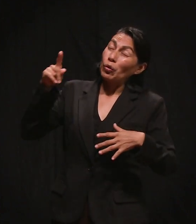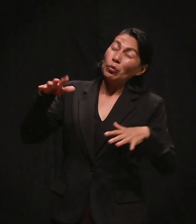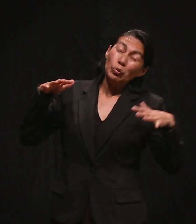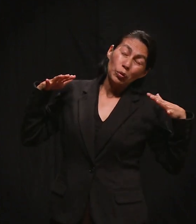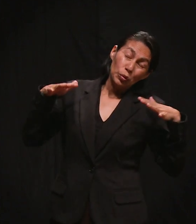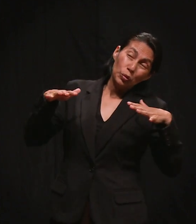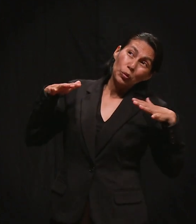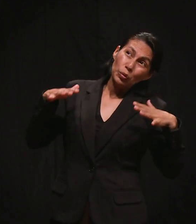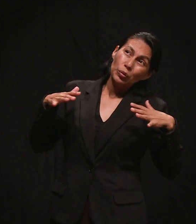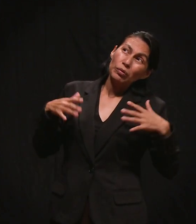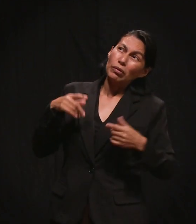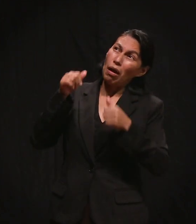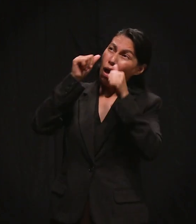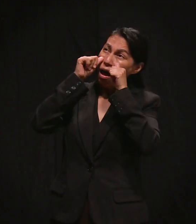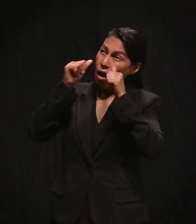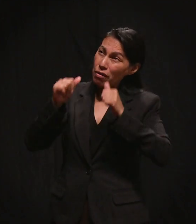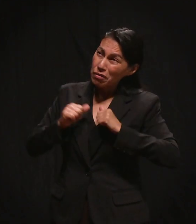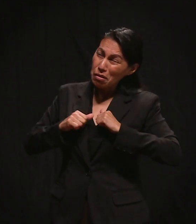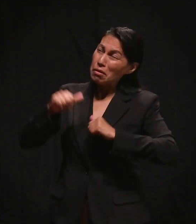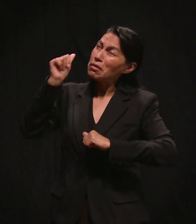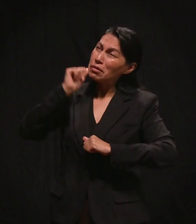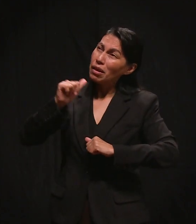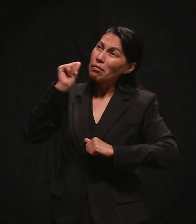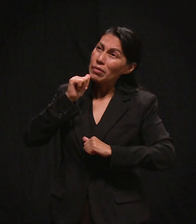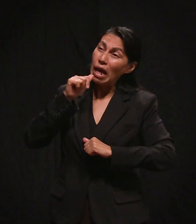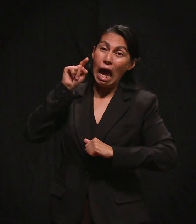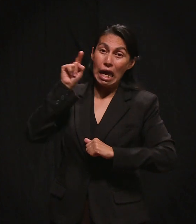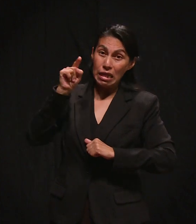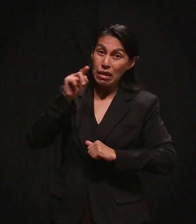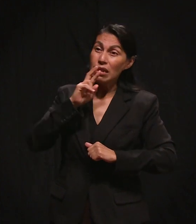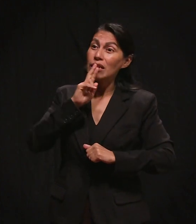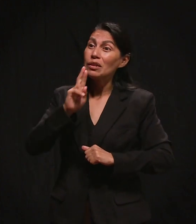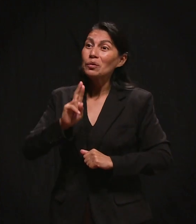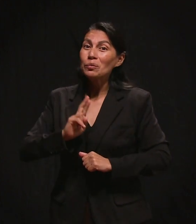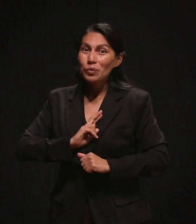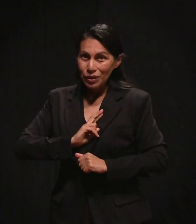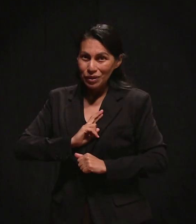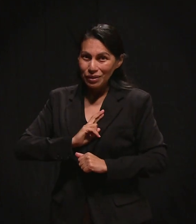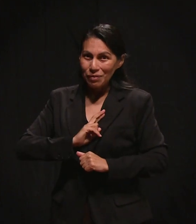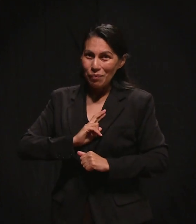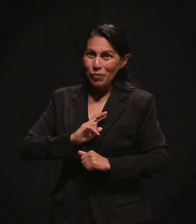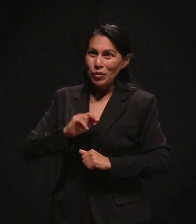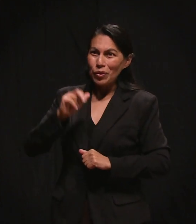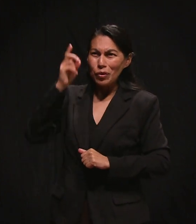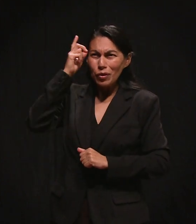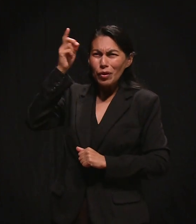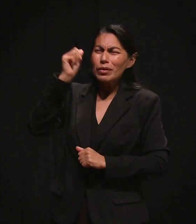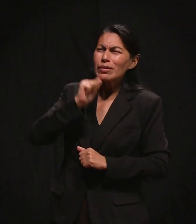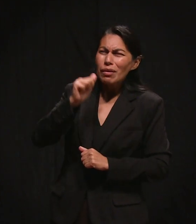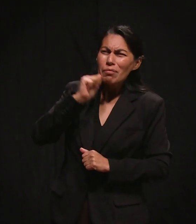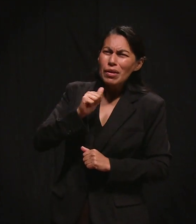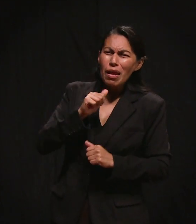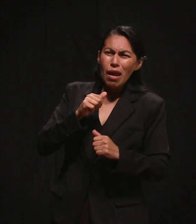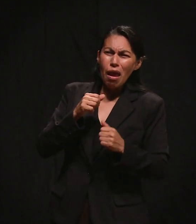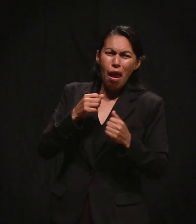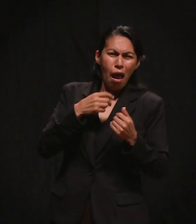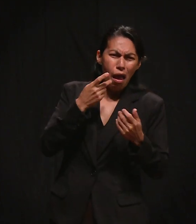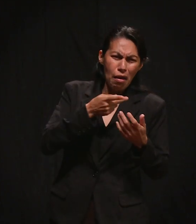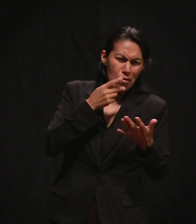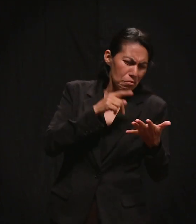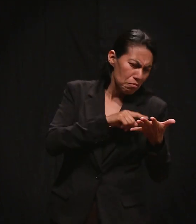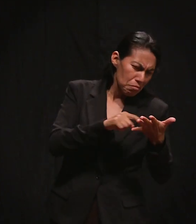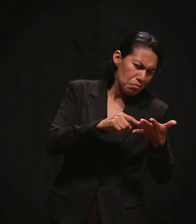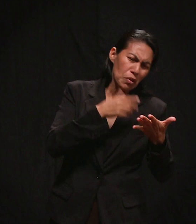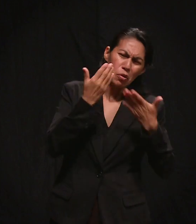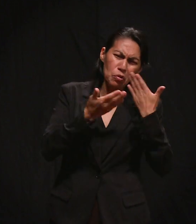el tiempo. Ahí estaba la respuesta. Dios no me habló como siempre me había hablado. Me habló a través de un cuadro que estaba en una